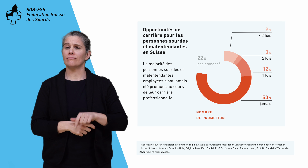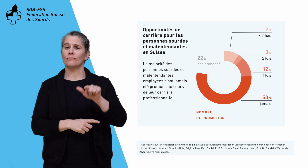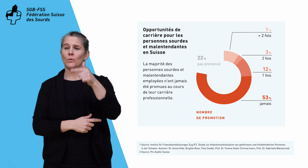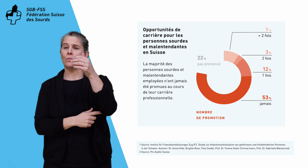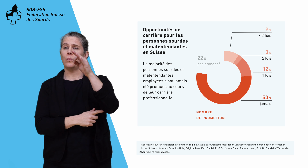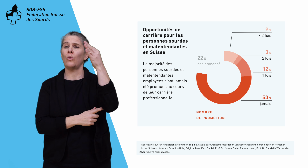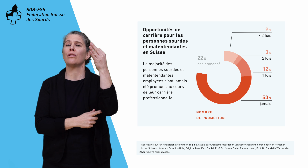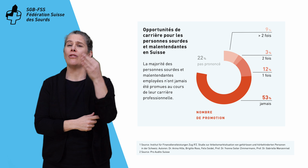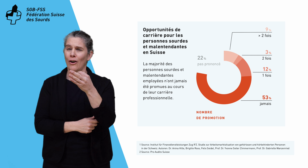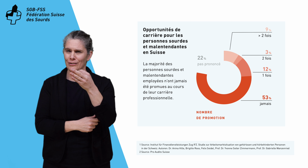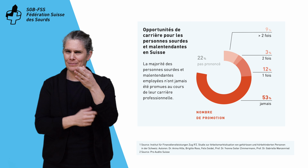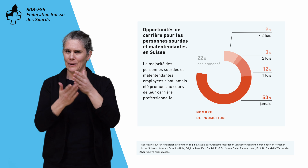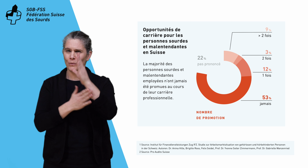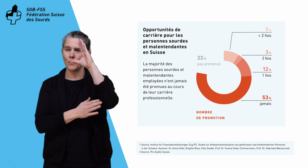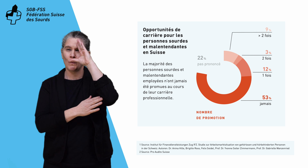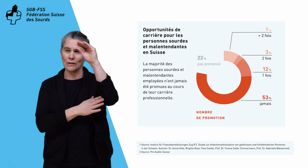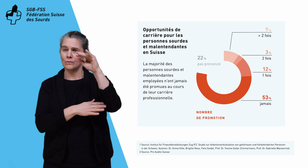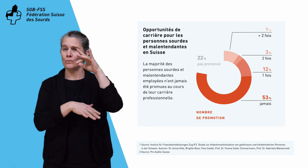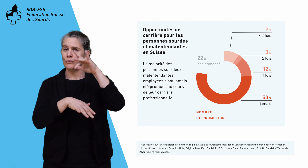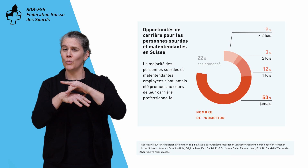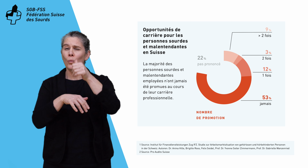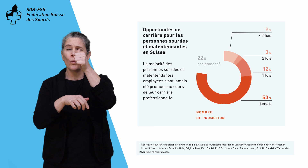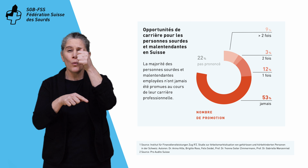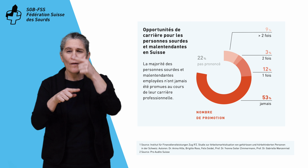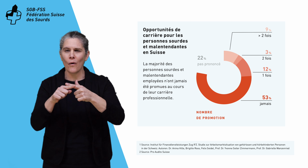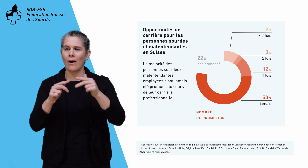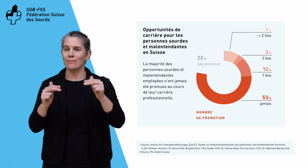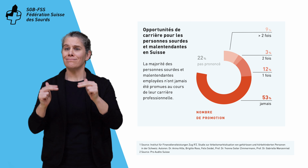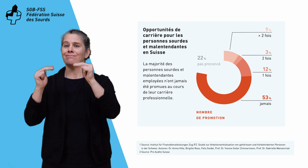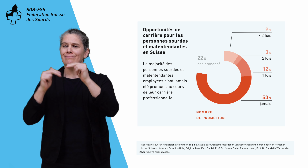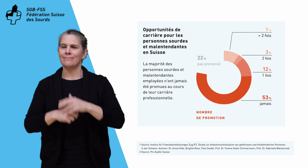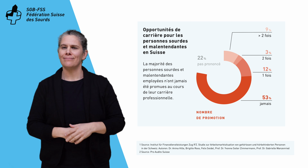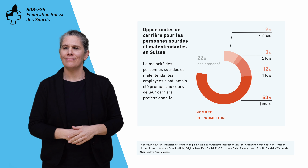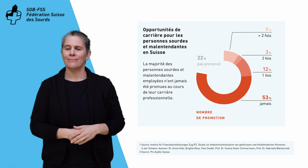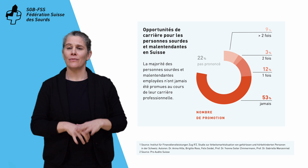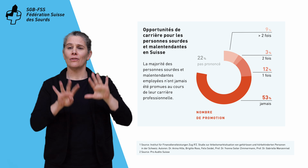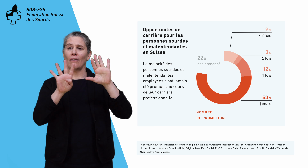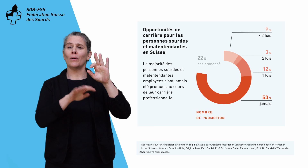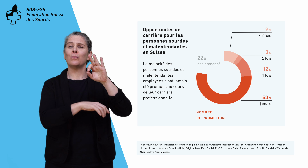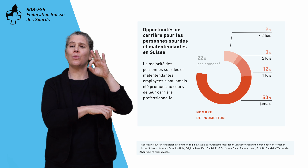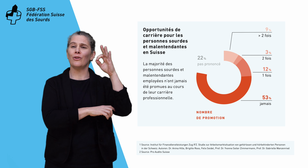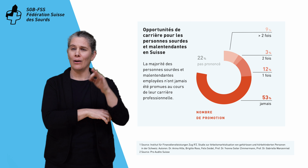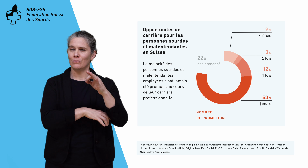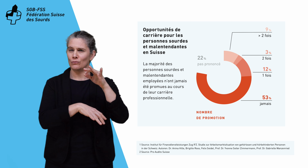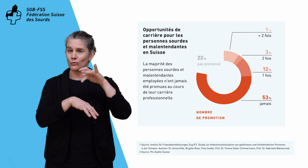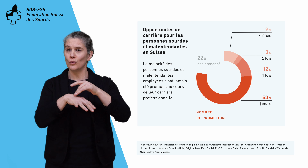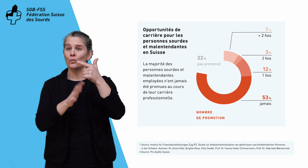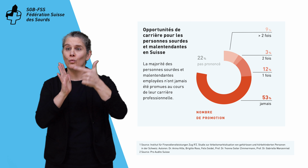personnes interrogées dans le cadre de l'étude sur le marché du travail ont déclaré n'avoir été promues qu'une seule fois